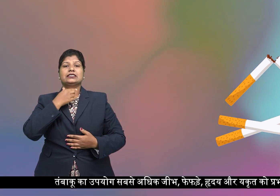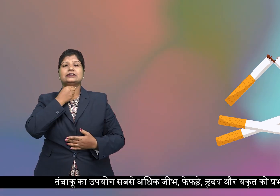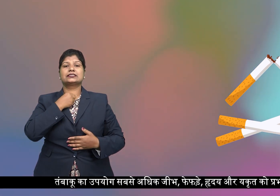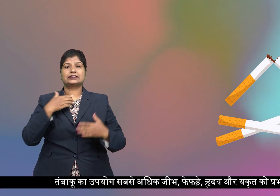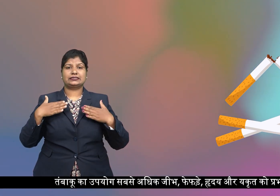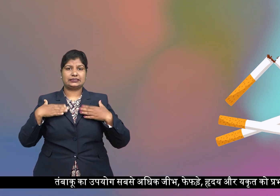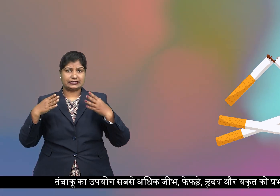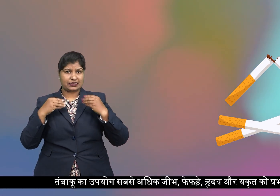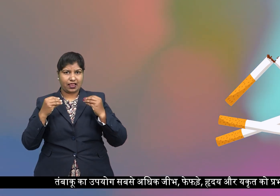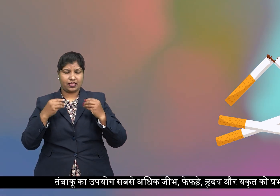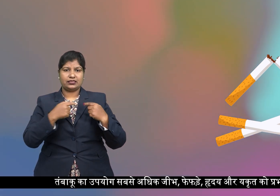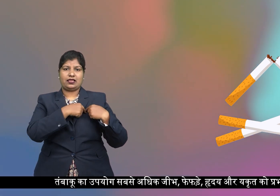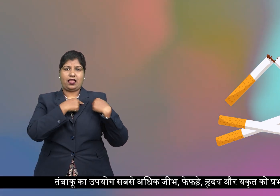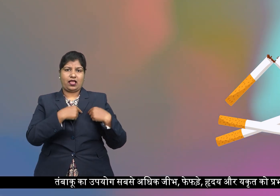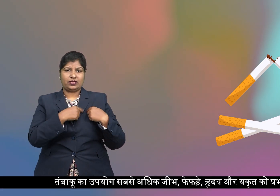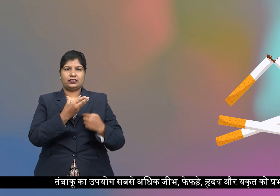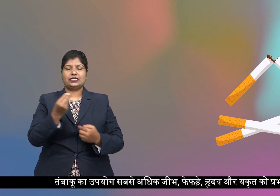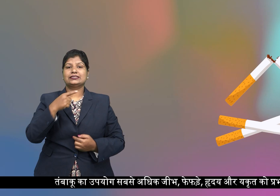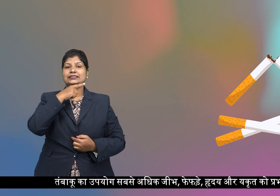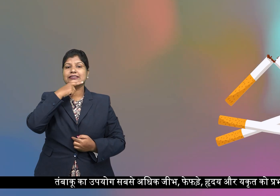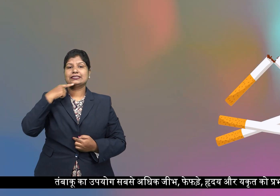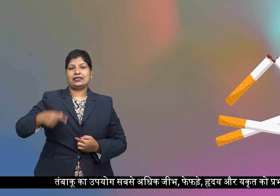को प्रभावित करता है।